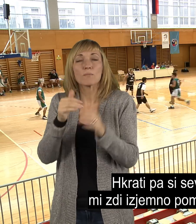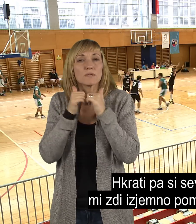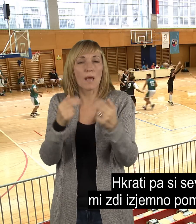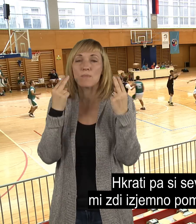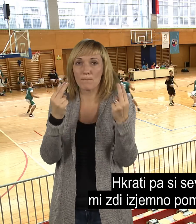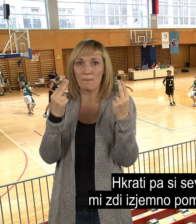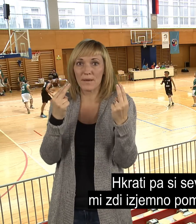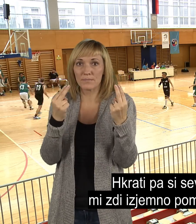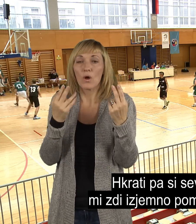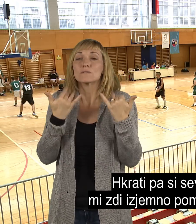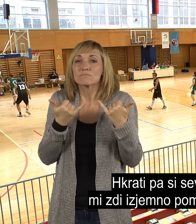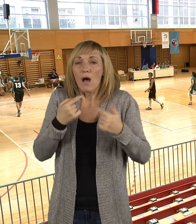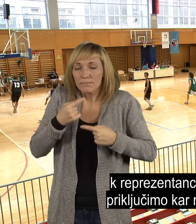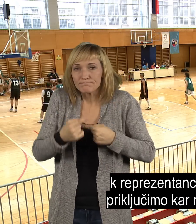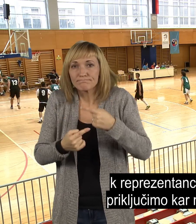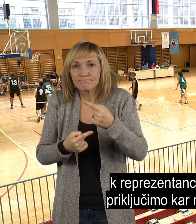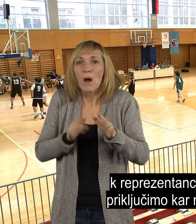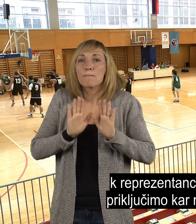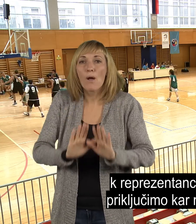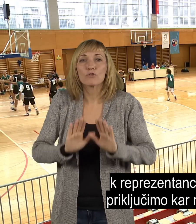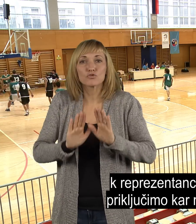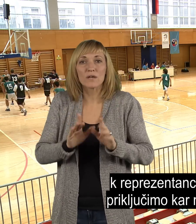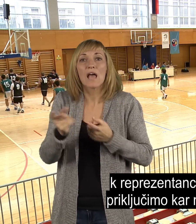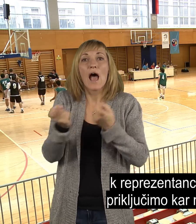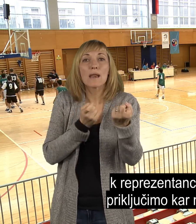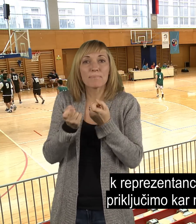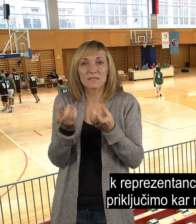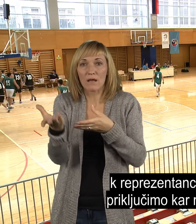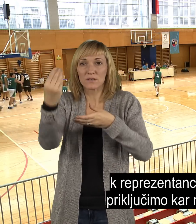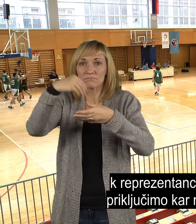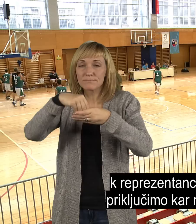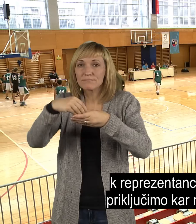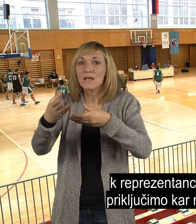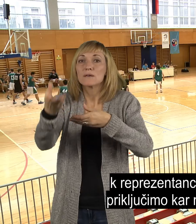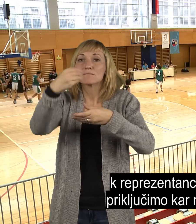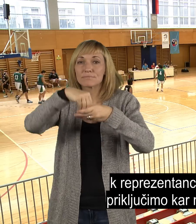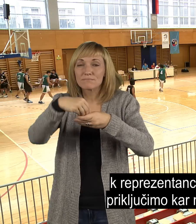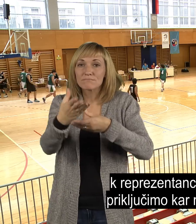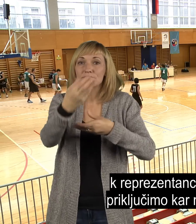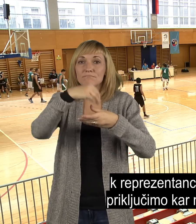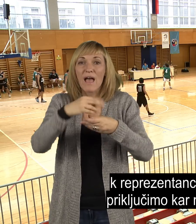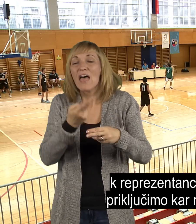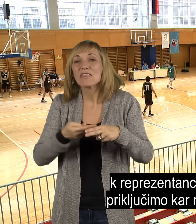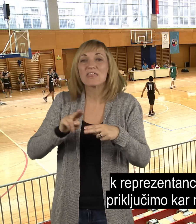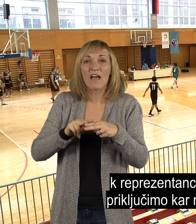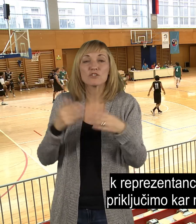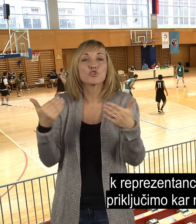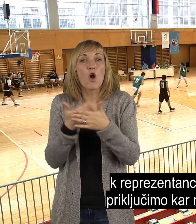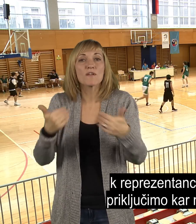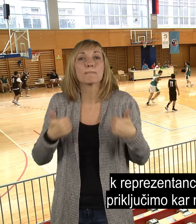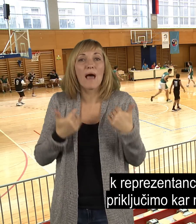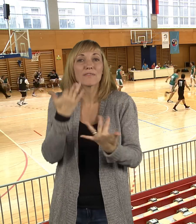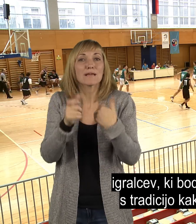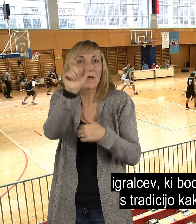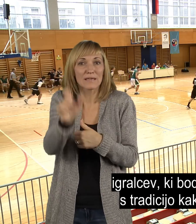se mi zdi izjemno pomembno, da postopoma k reprezentanci gluhih košarkarjev priključimo kar največ